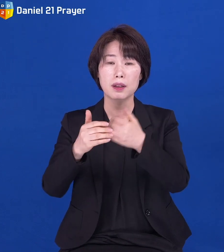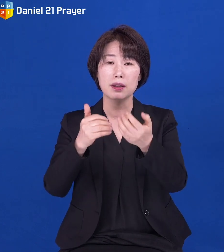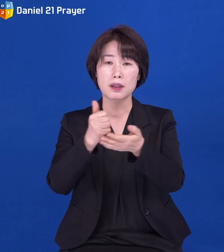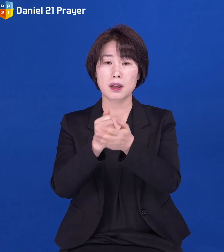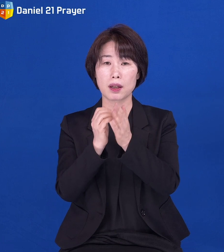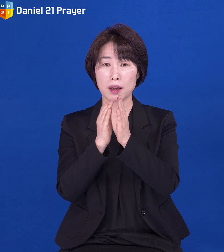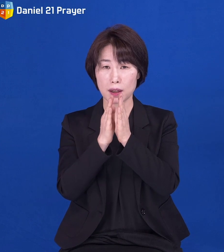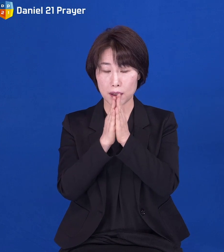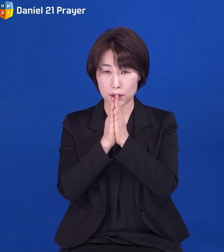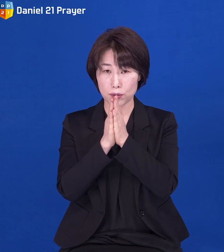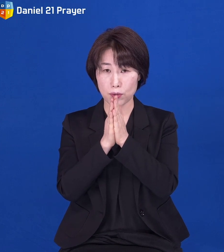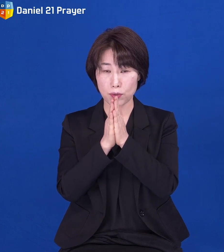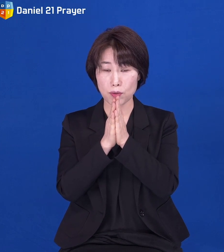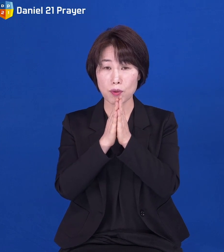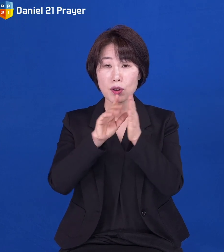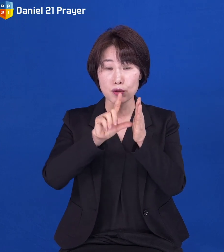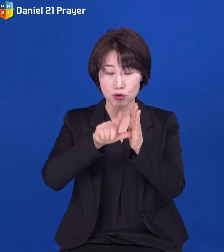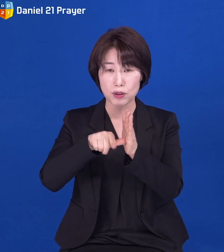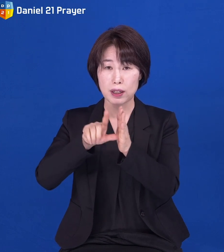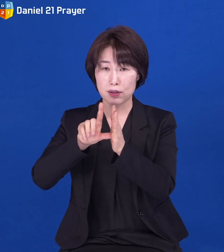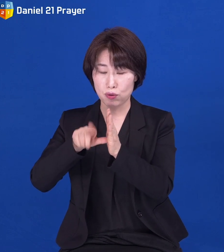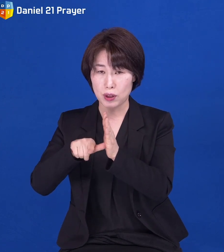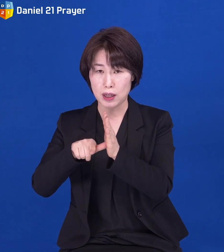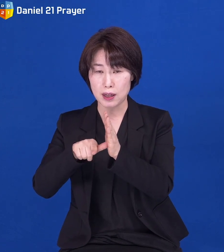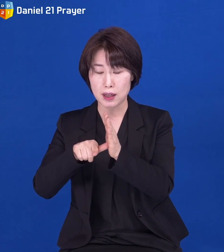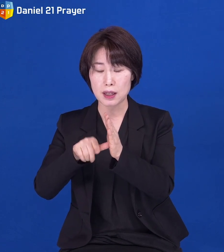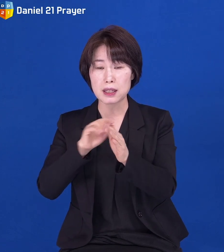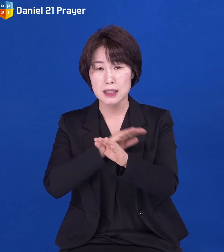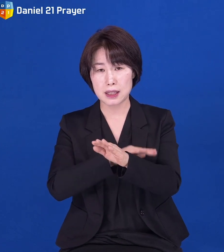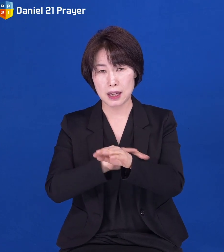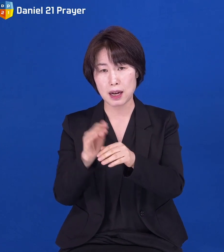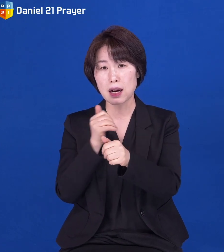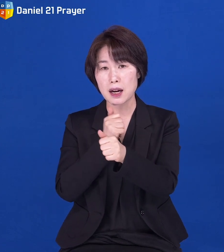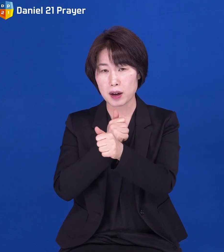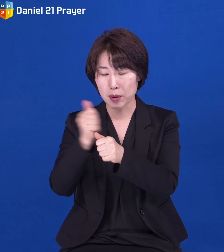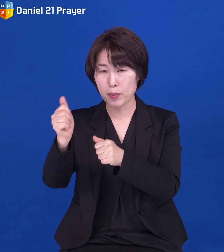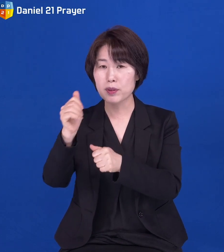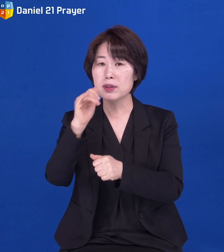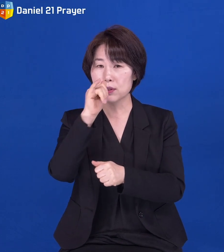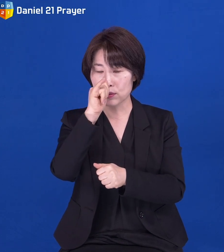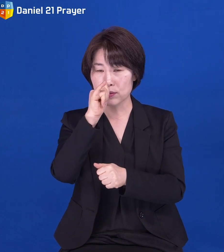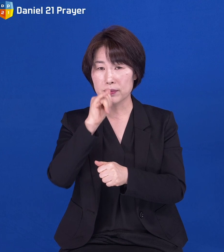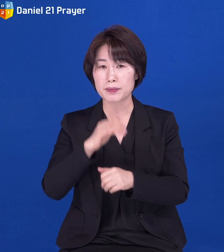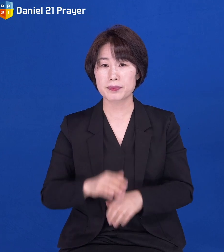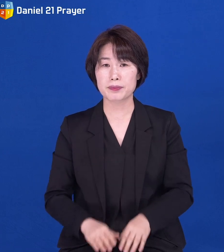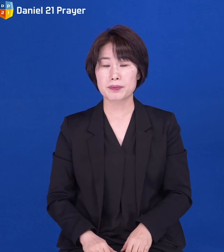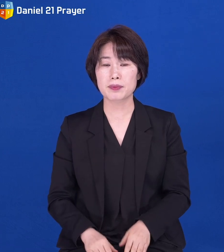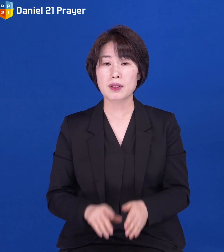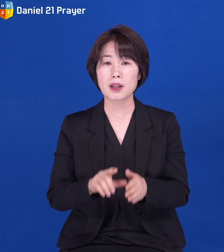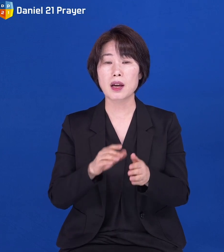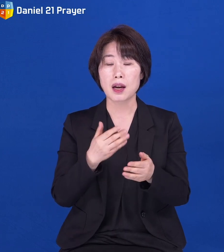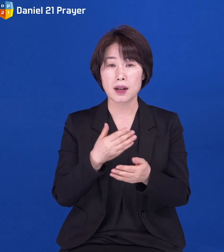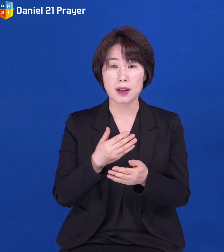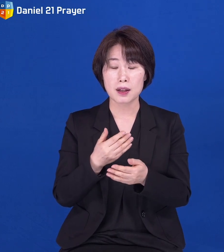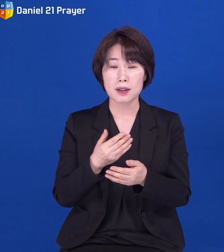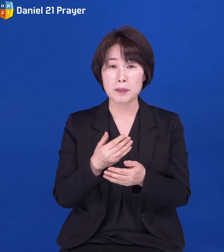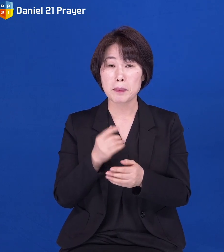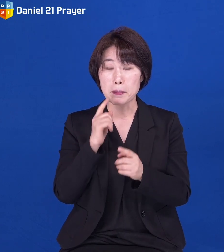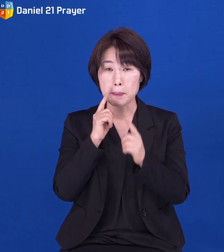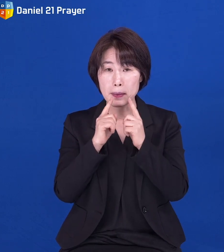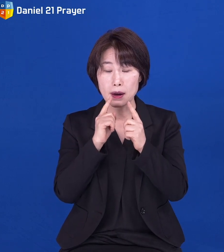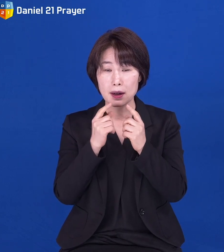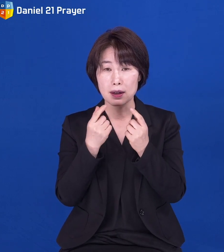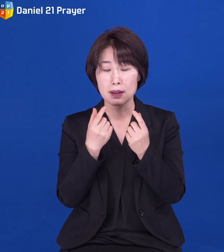기도해서 제가 그 순간순간을 다 이겨낼 수 있었고 제가 그때마다 아까도 말씀드렸듯이 그 편스토랑